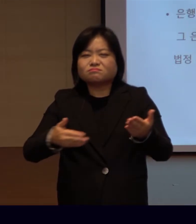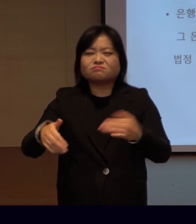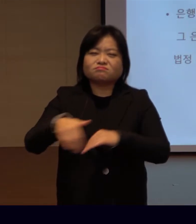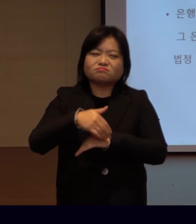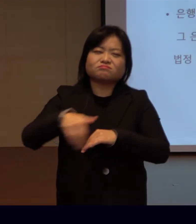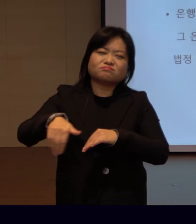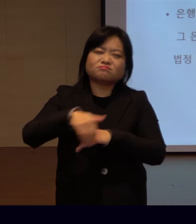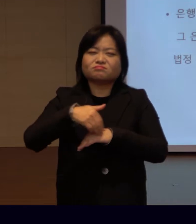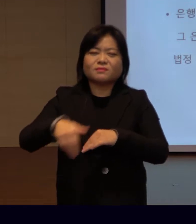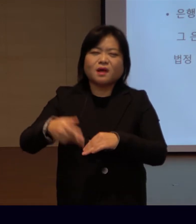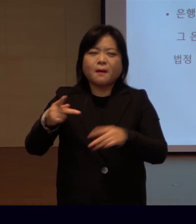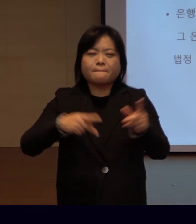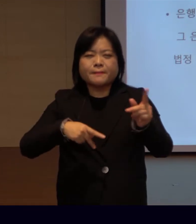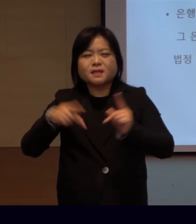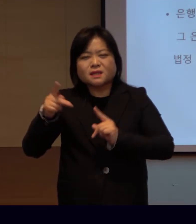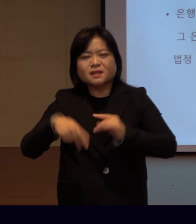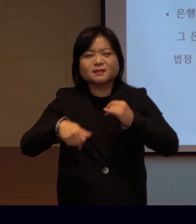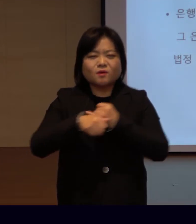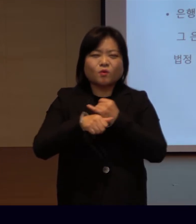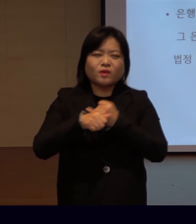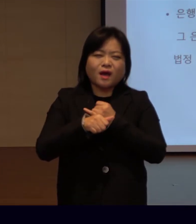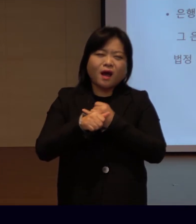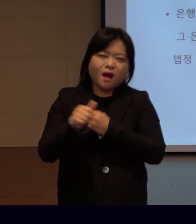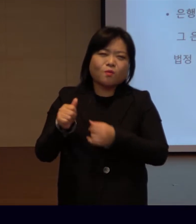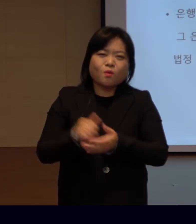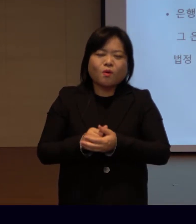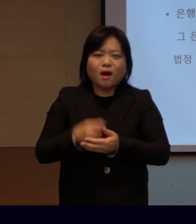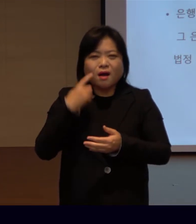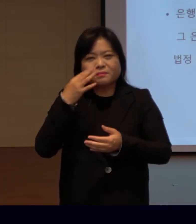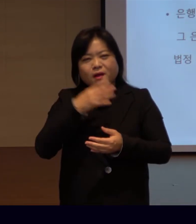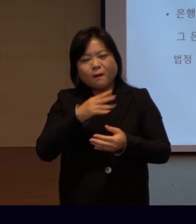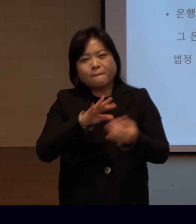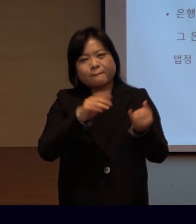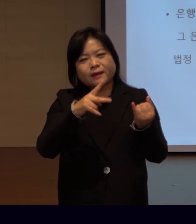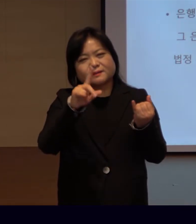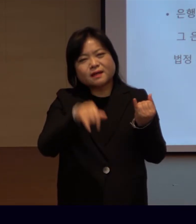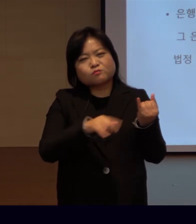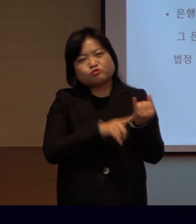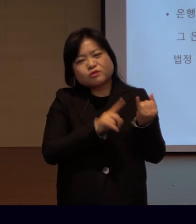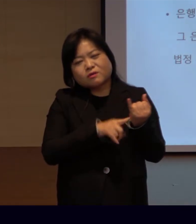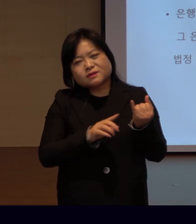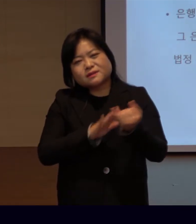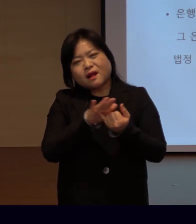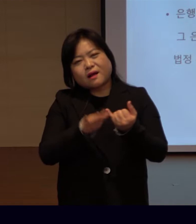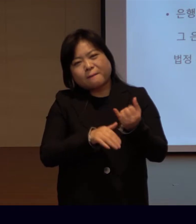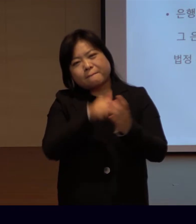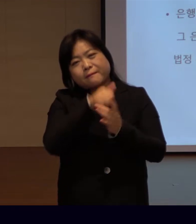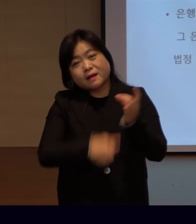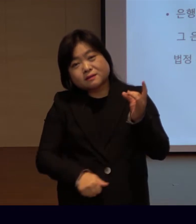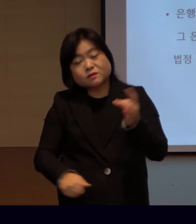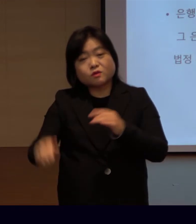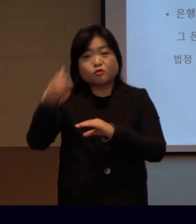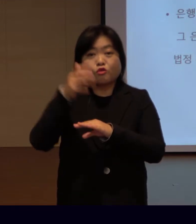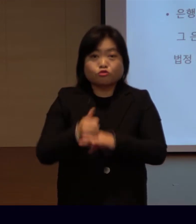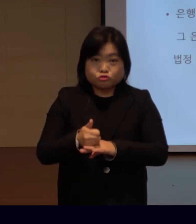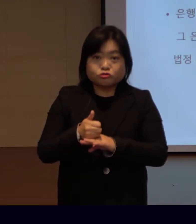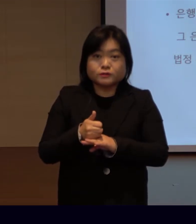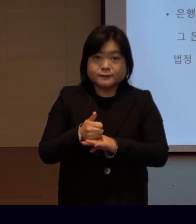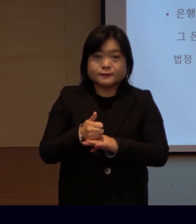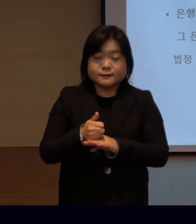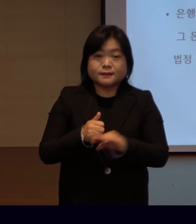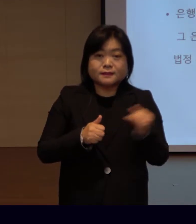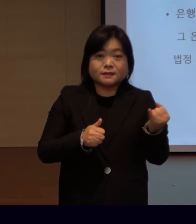사치하고 연애하고 또 뭐 너무 아름다운 백작 부인하고 사랑에 빠져서 뭐 이러다가 드디어 그